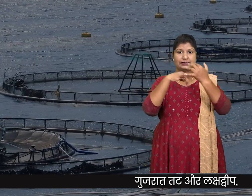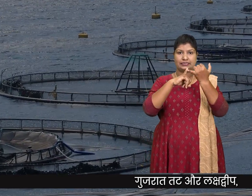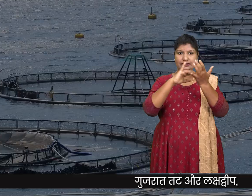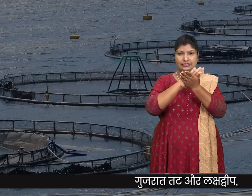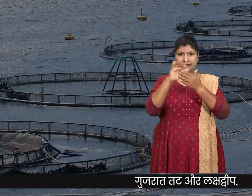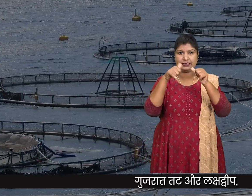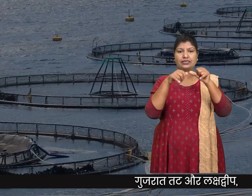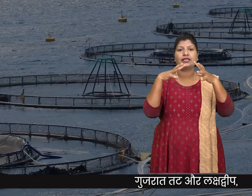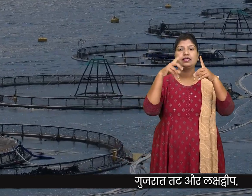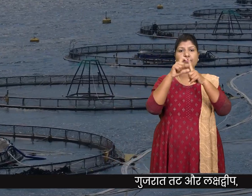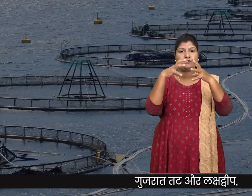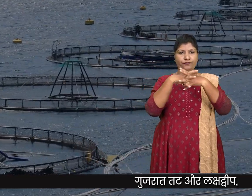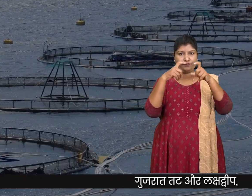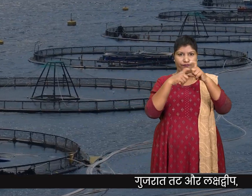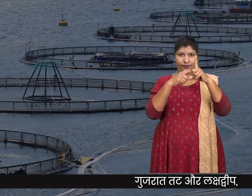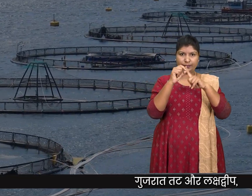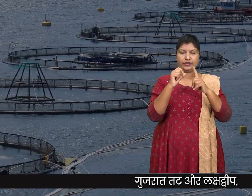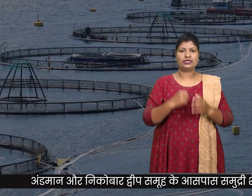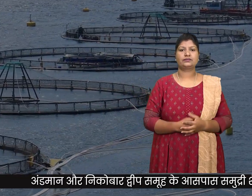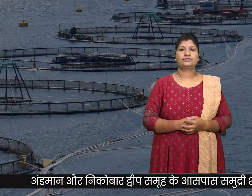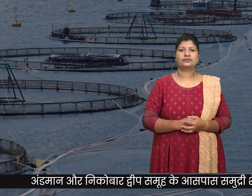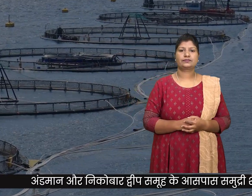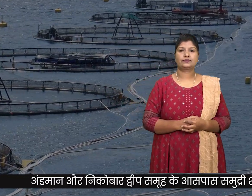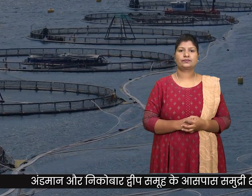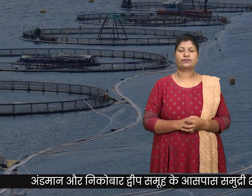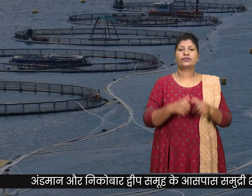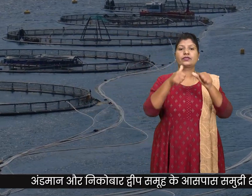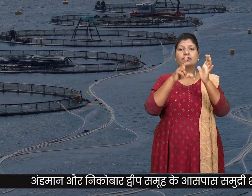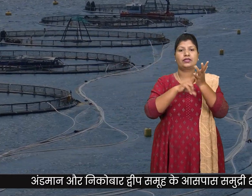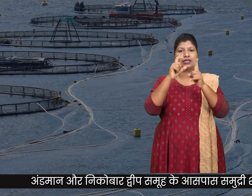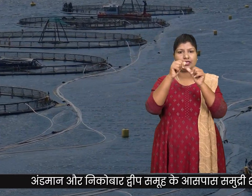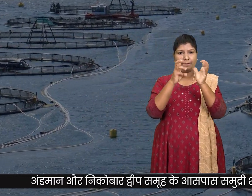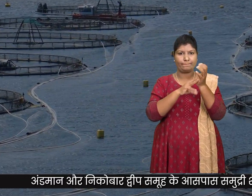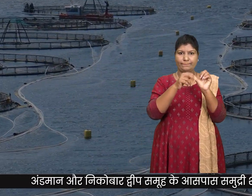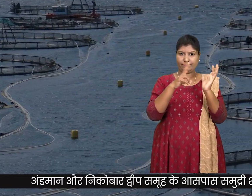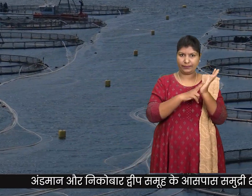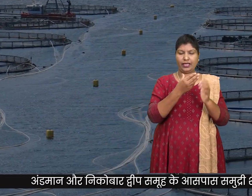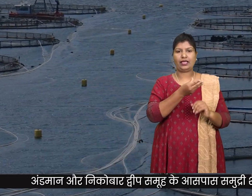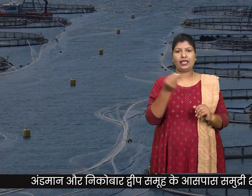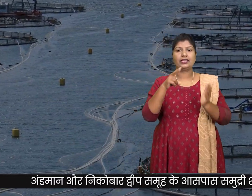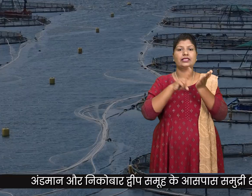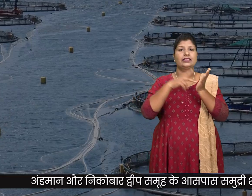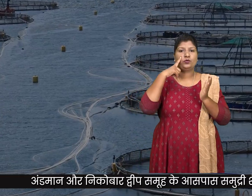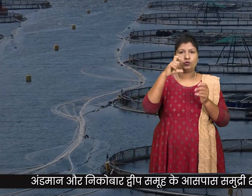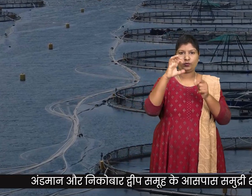अंडमान और निकोबार द्वीप, समूह के आसपास